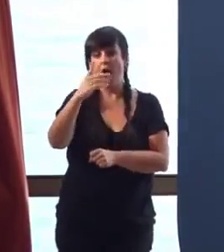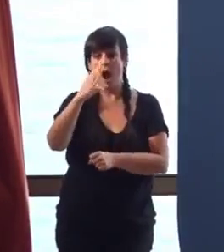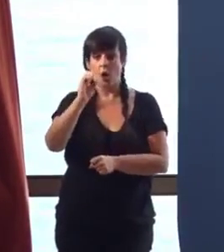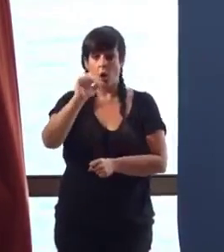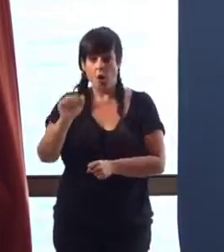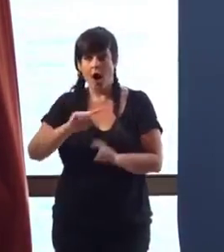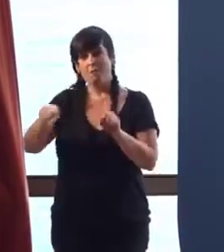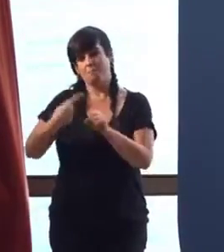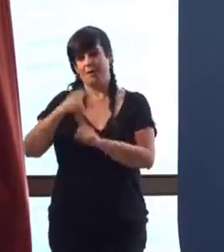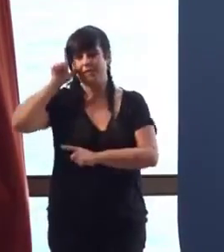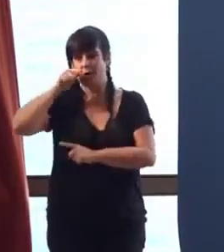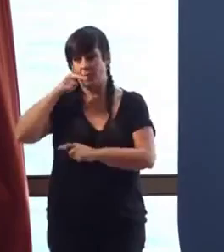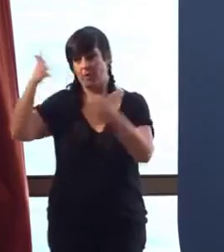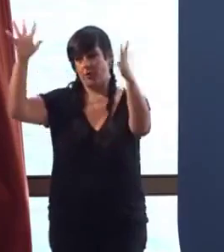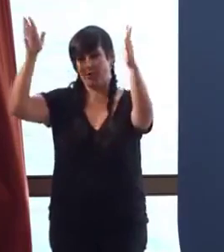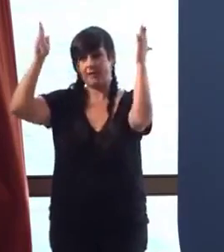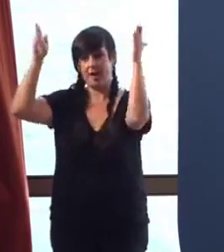ellos y ellas.